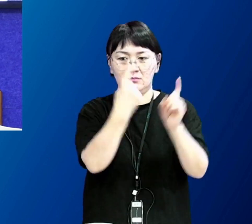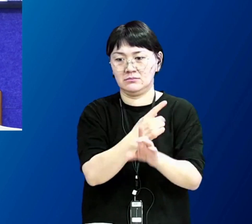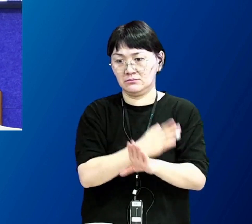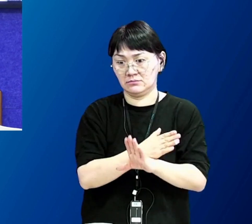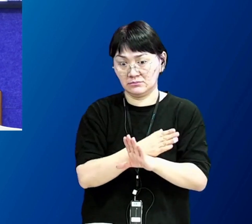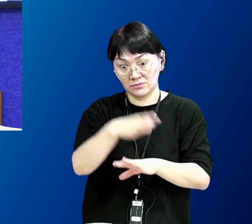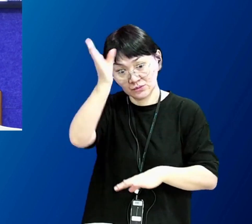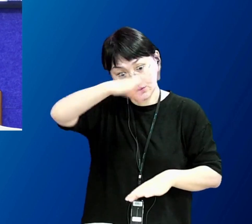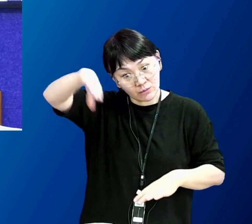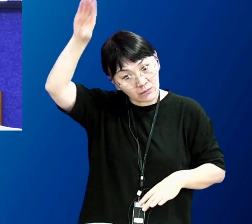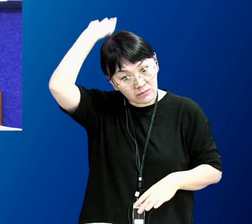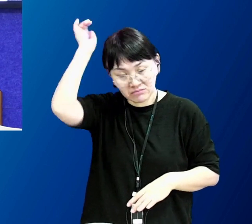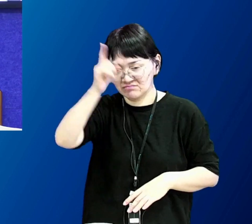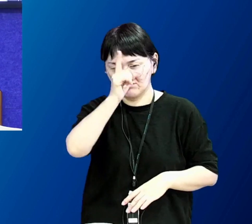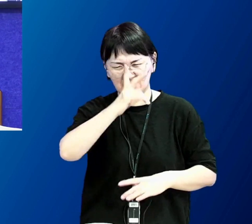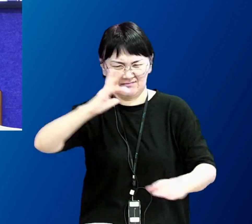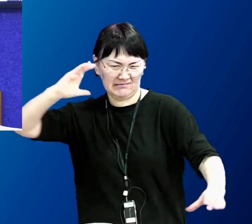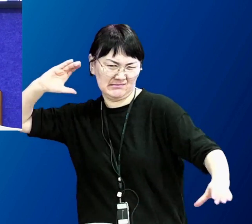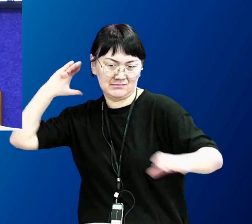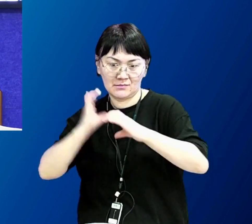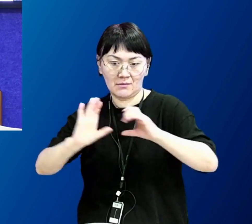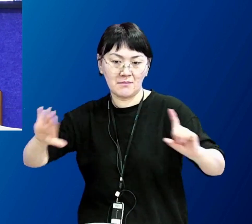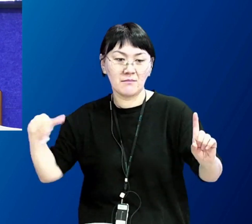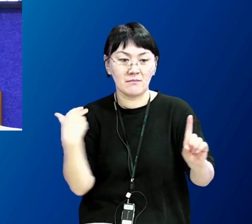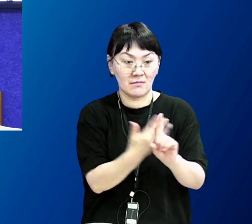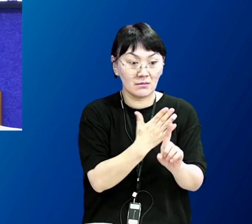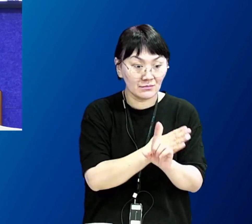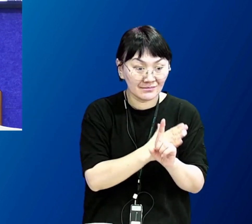хаан Бурханаас сахилгаж болтоодыг авч ихэс.